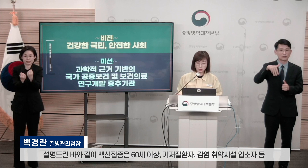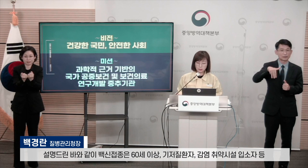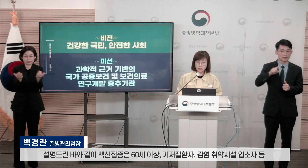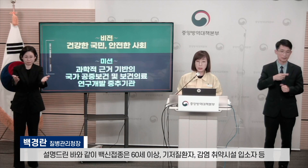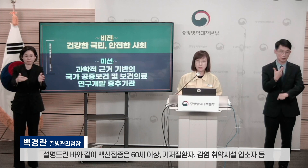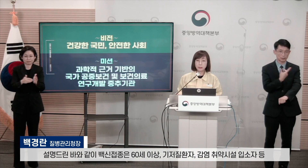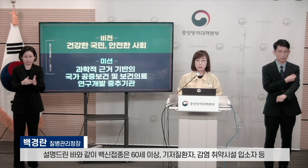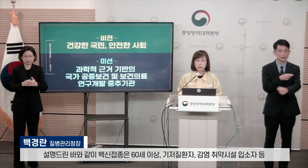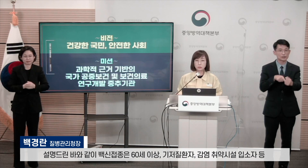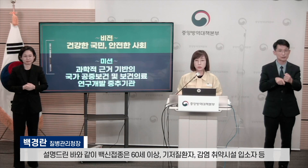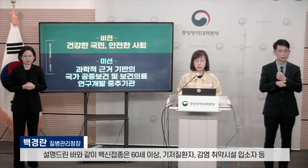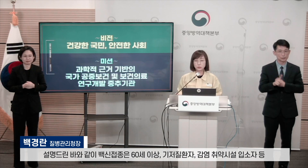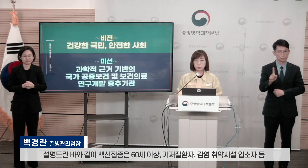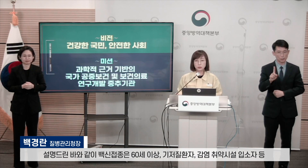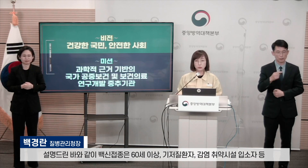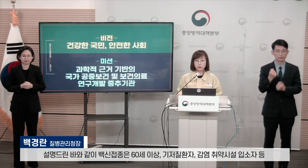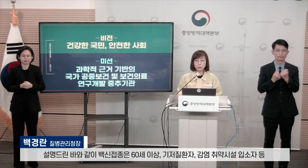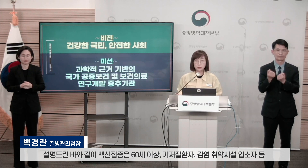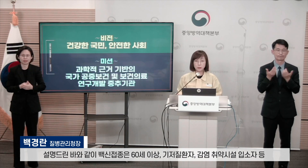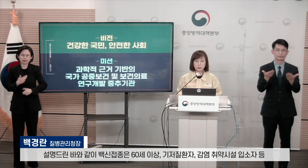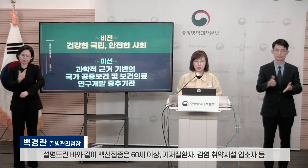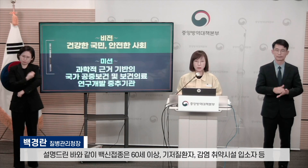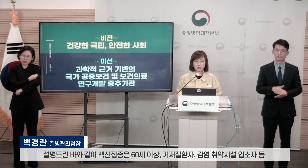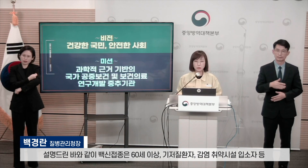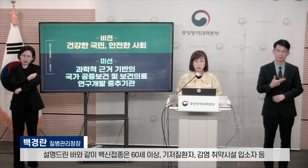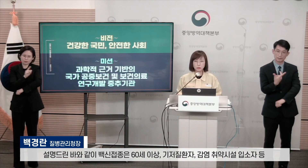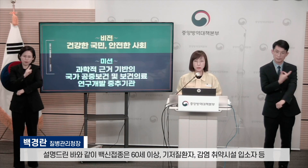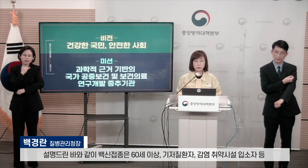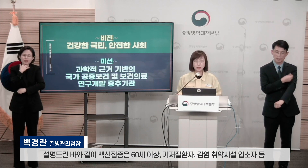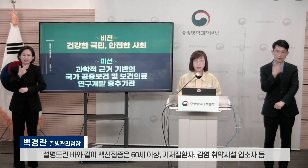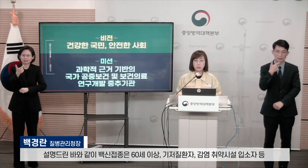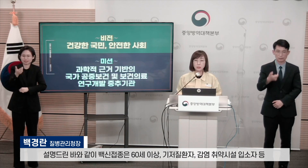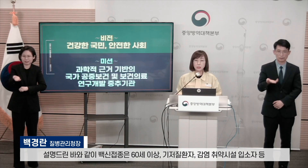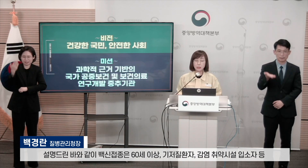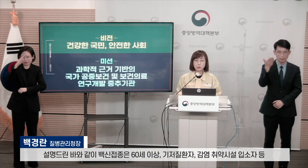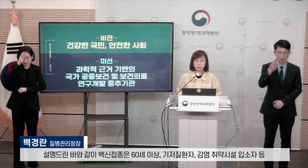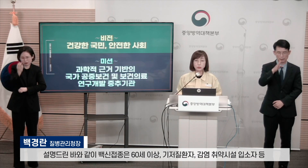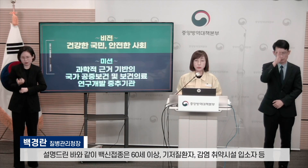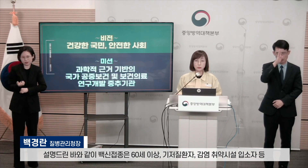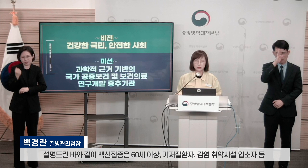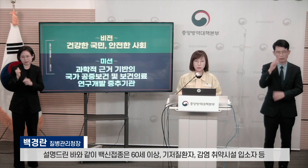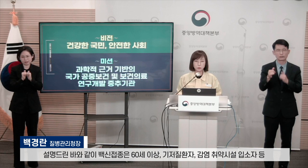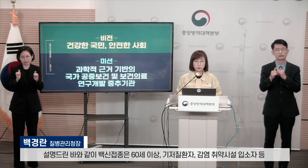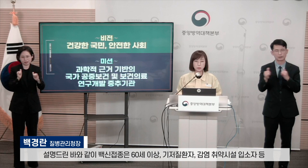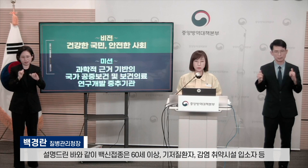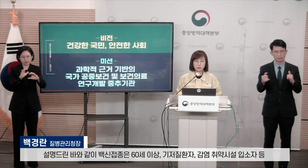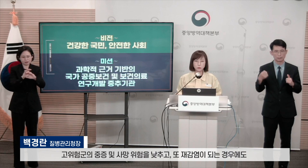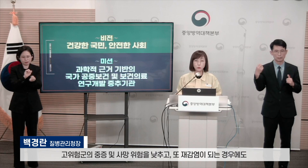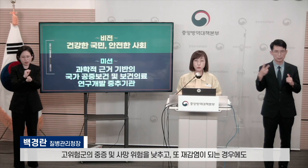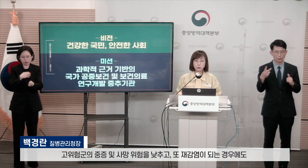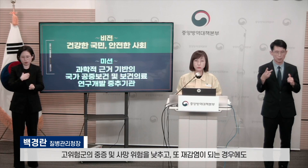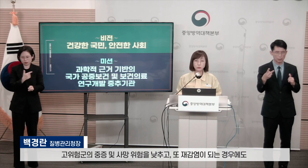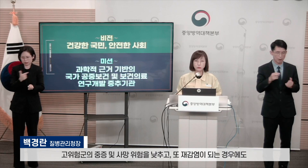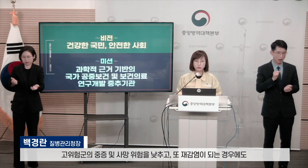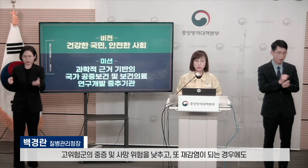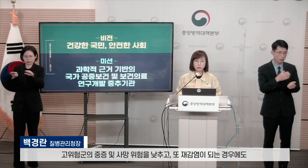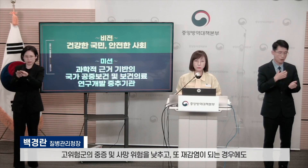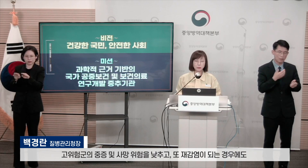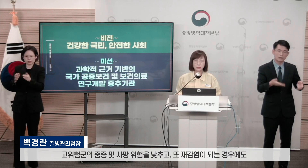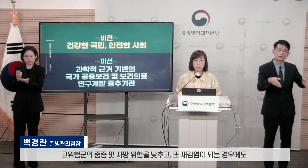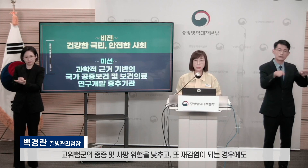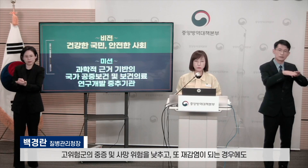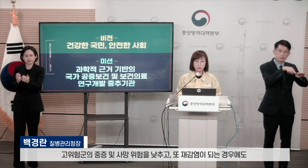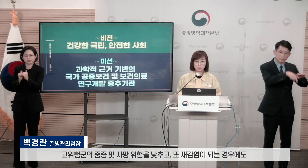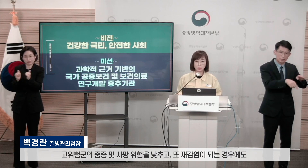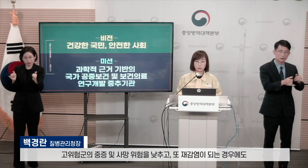바와 같이 백신 접종은 60세 이상, 기저질환자, 감염 취약시설 입소자 등 고위험군의 중증